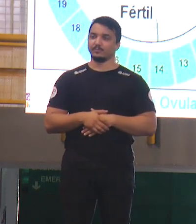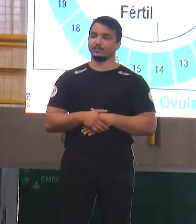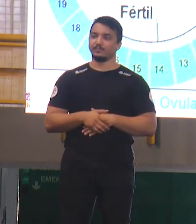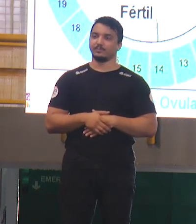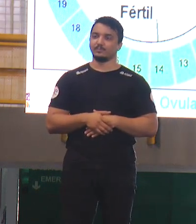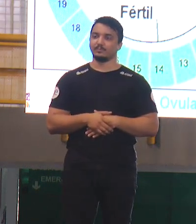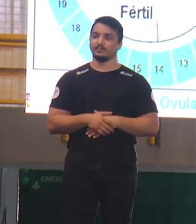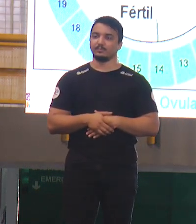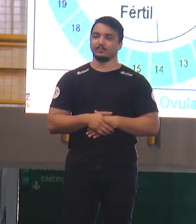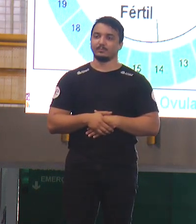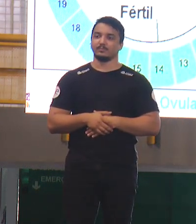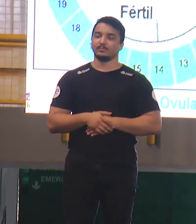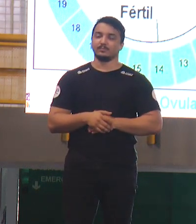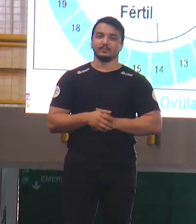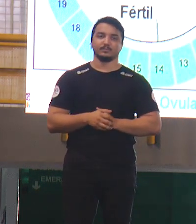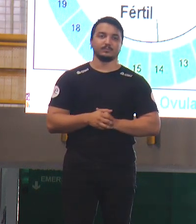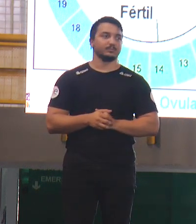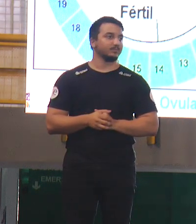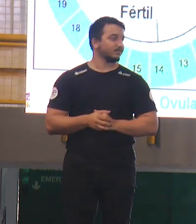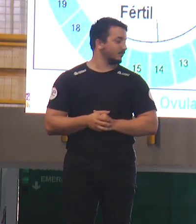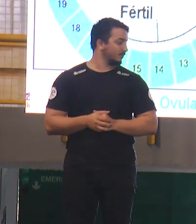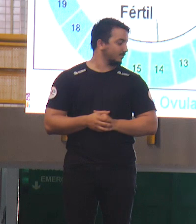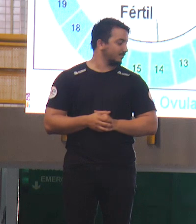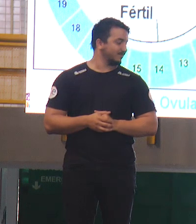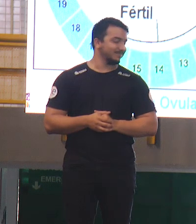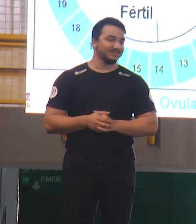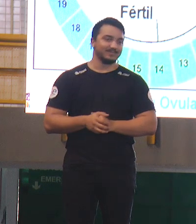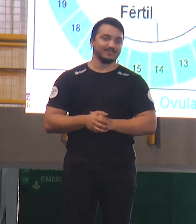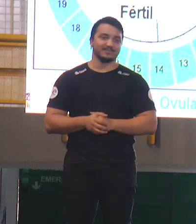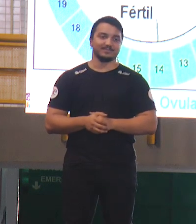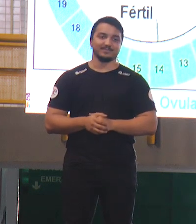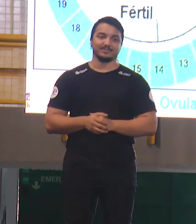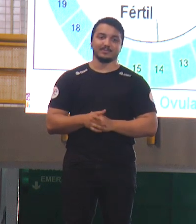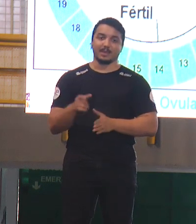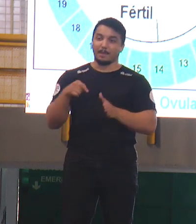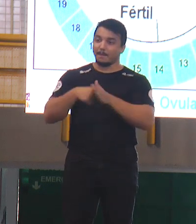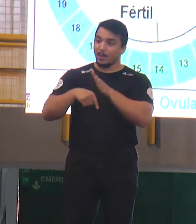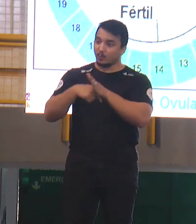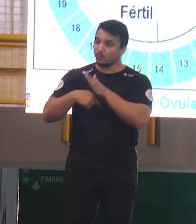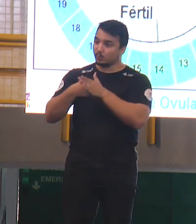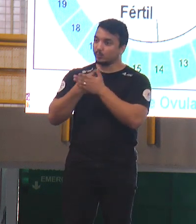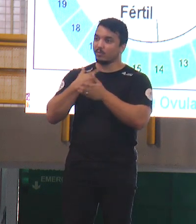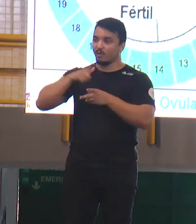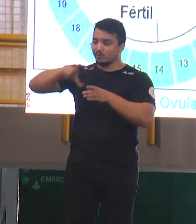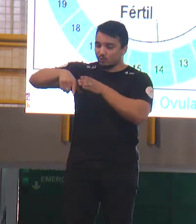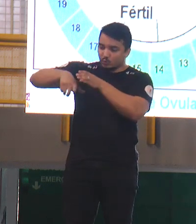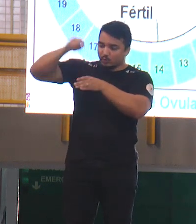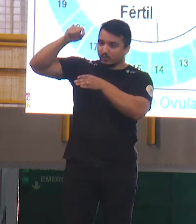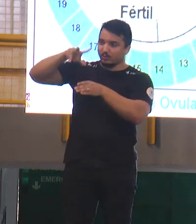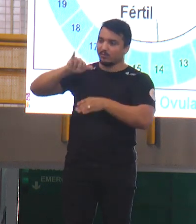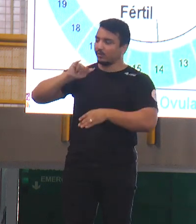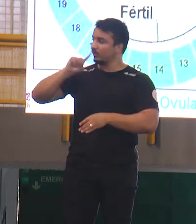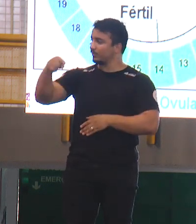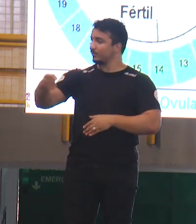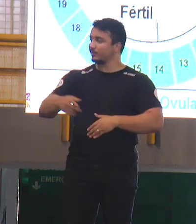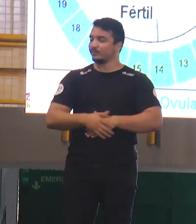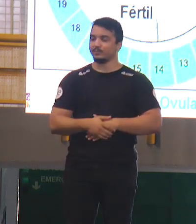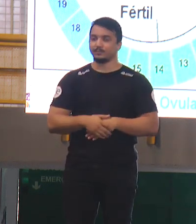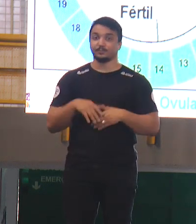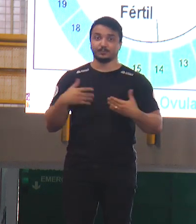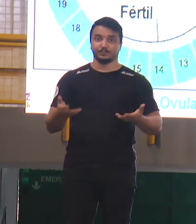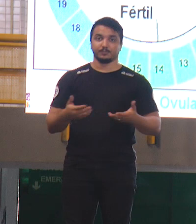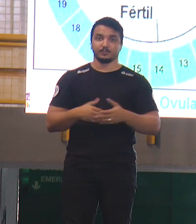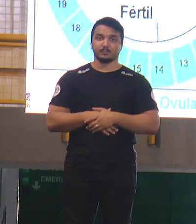É sério, cara. Aqui, ó. Olha só. Está aqui, ó. Cheio de perguntas. Eu vou fazer um sorteio de perguntas para vocês depois.